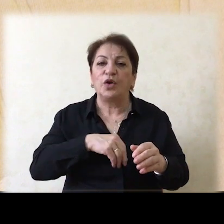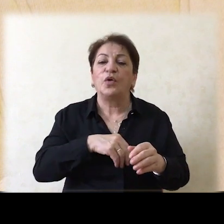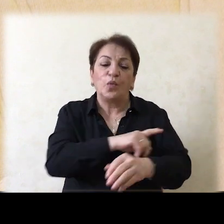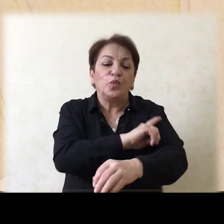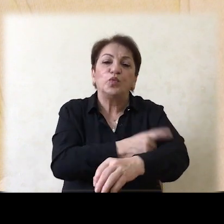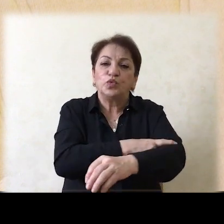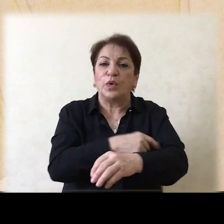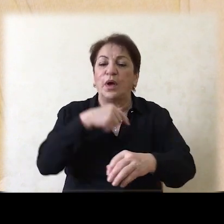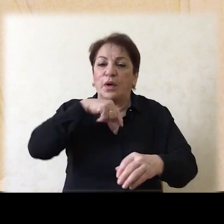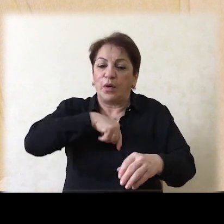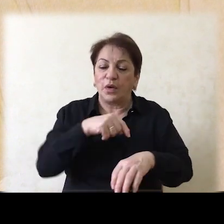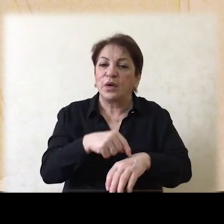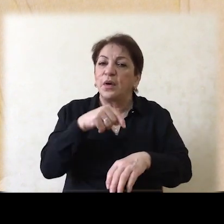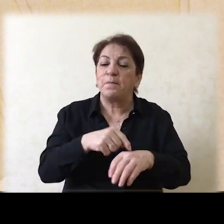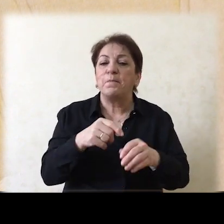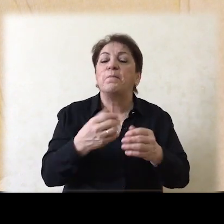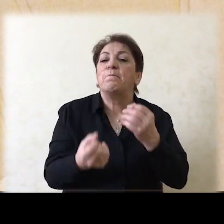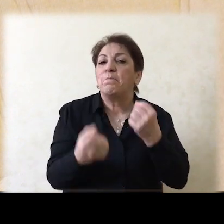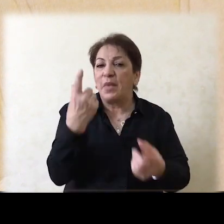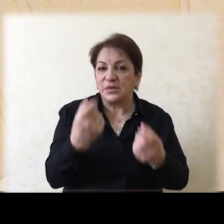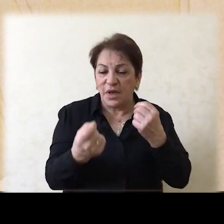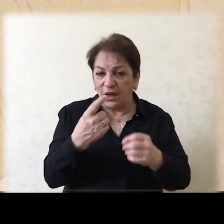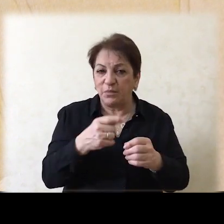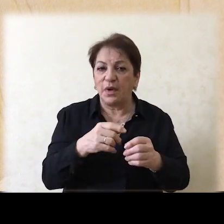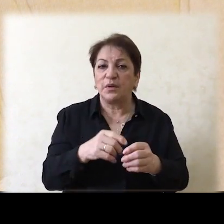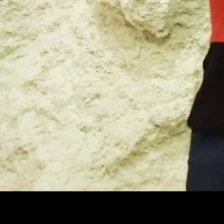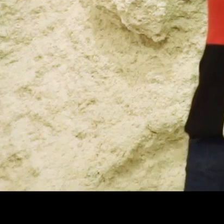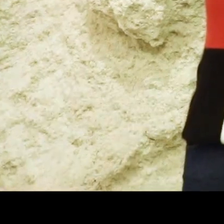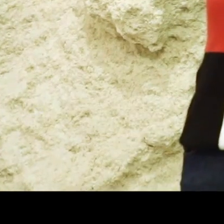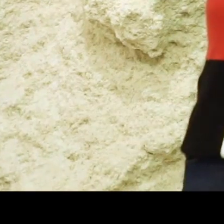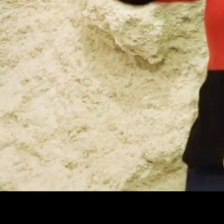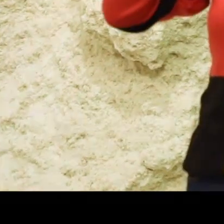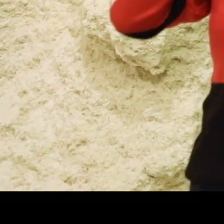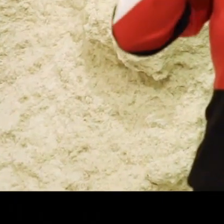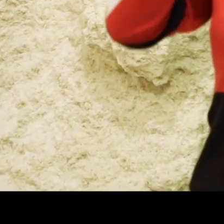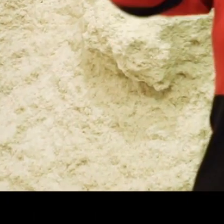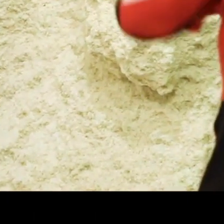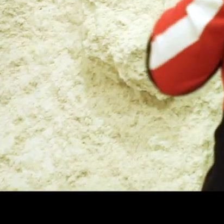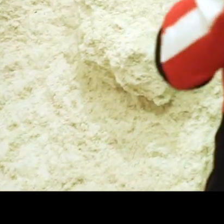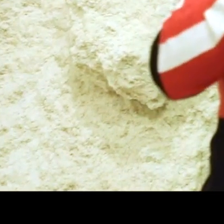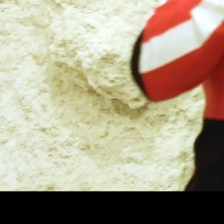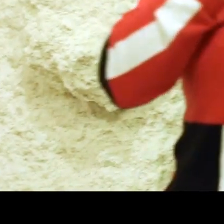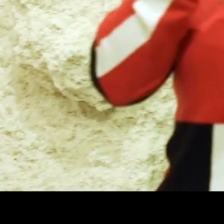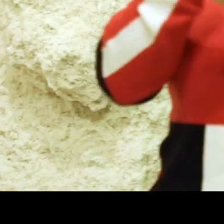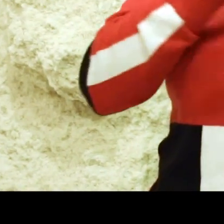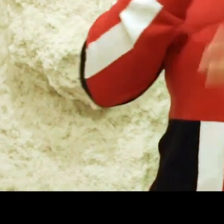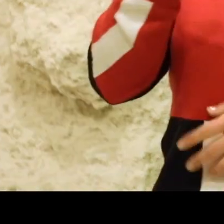ներքին ուժերի, իրենց ուժեղ կողմերի բացահայտման ուղին։ Մենք կաթիլ-կաթիլ, մաս առ